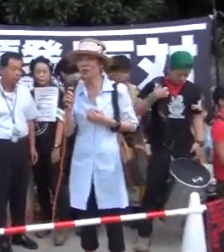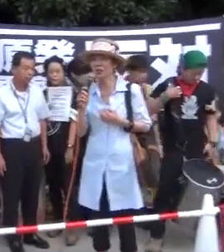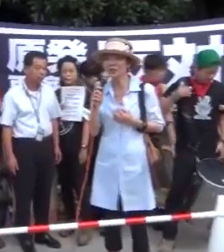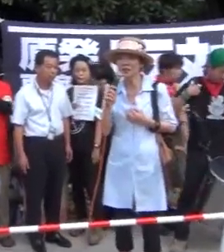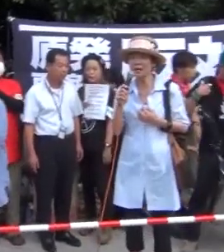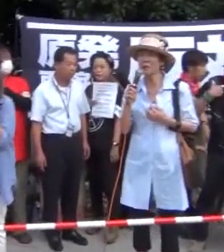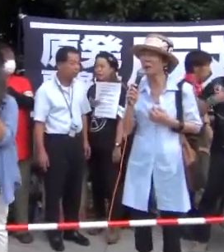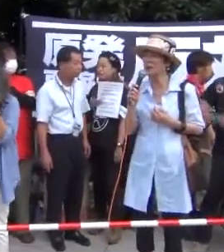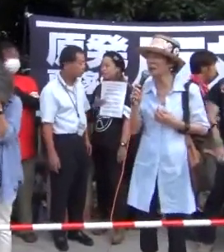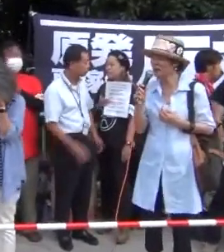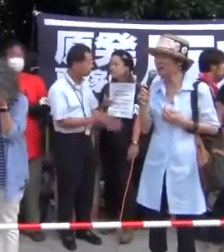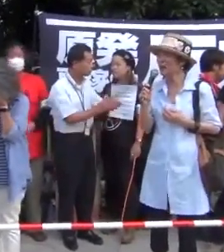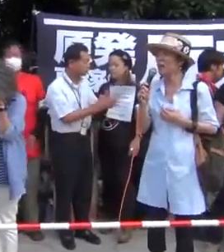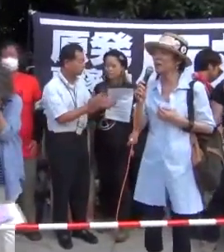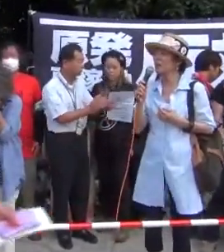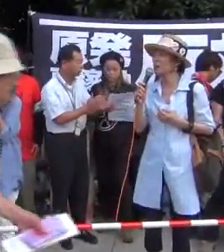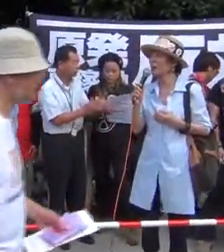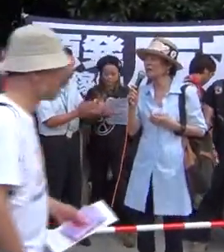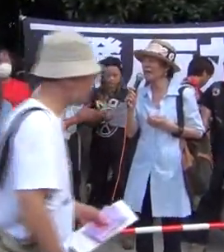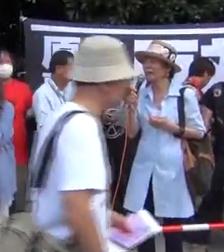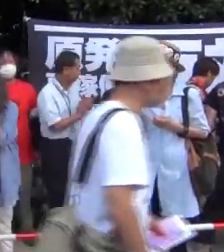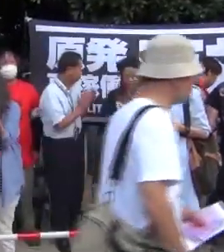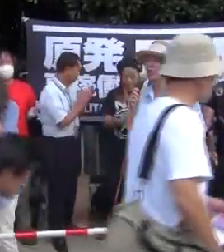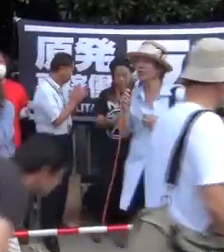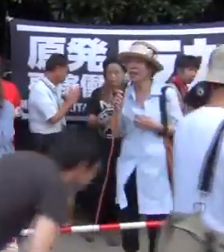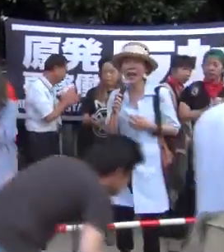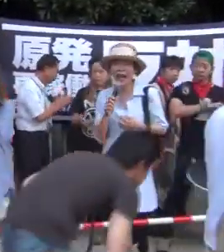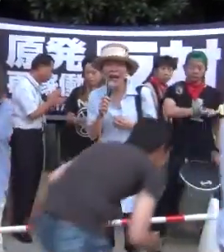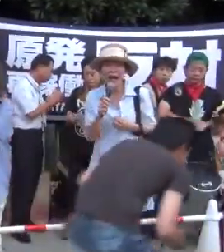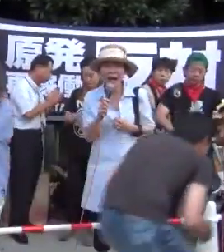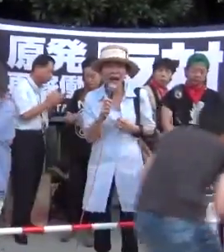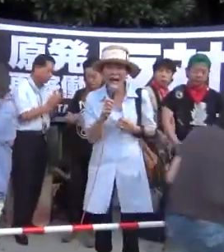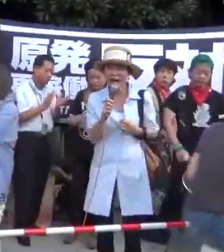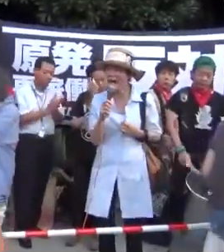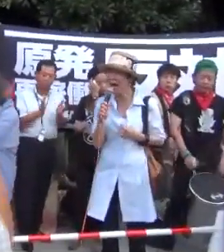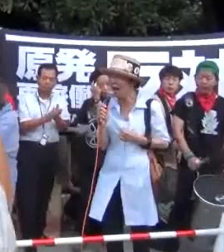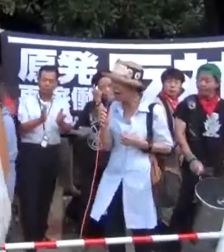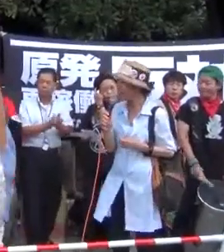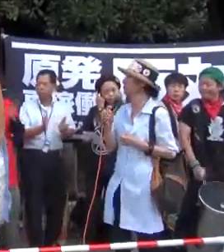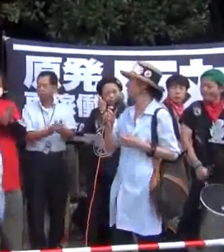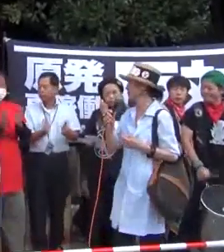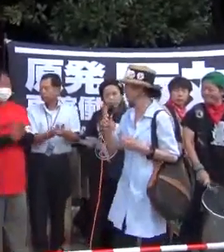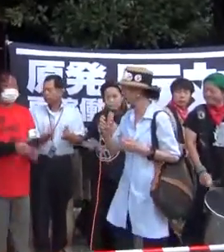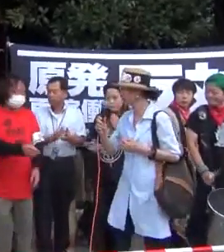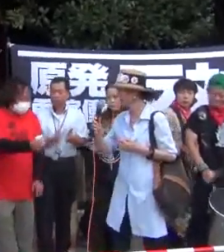発は止まると信じて頑張っていきます。原発再稼働を許さない。